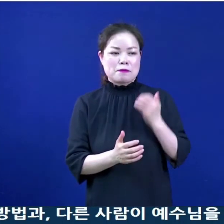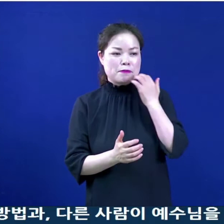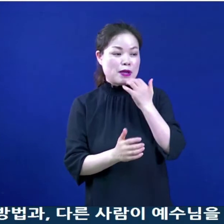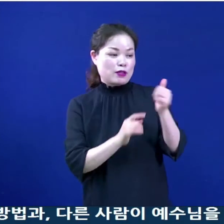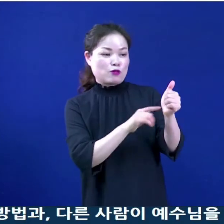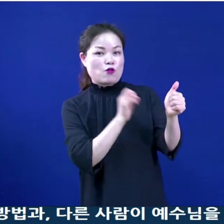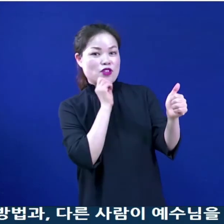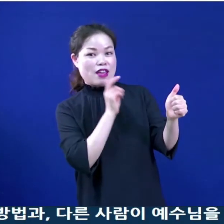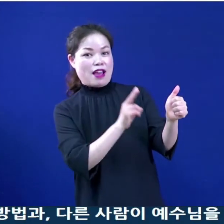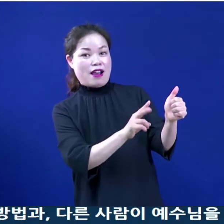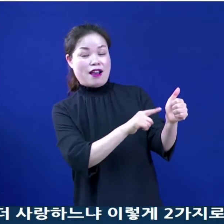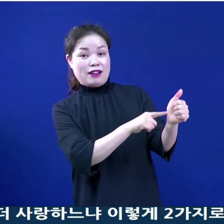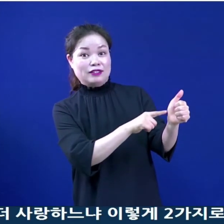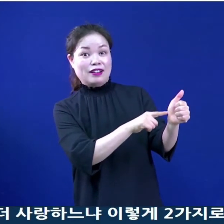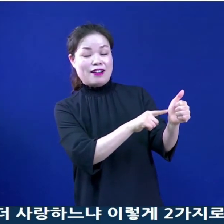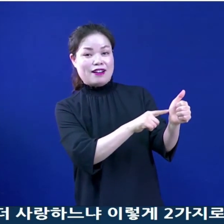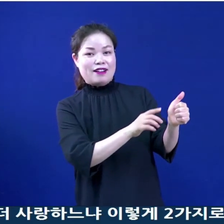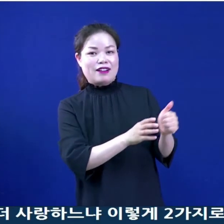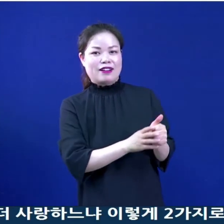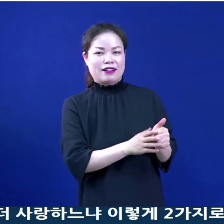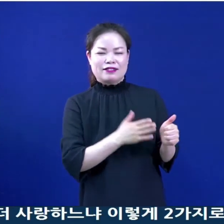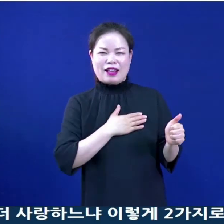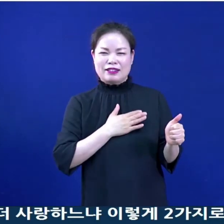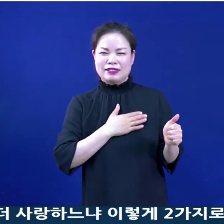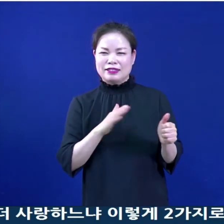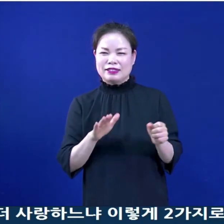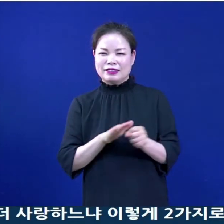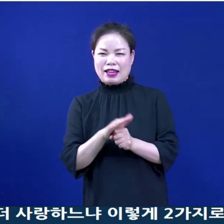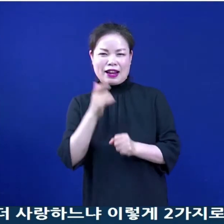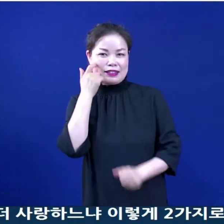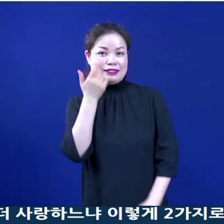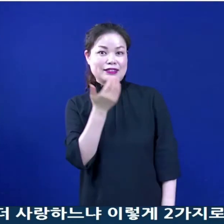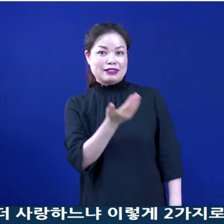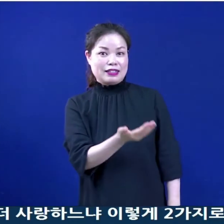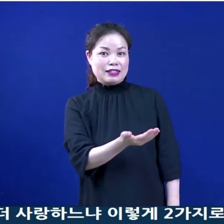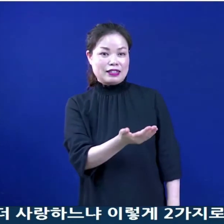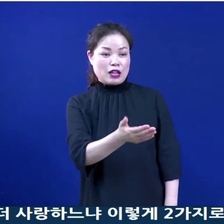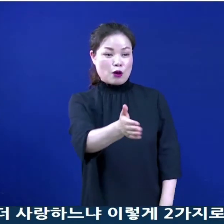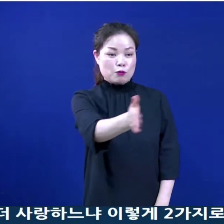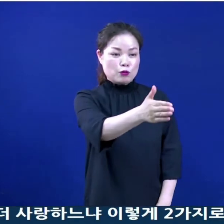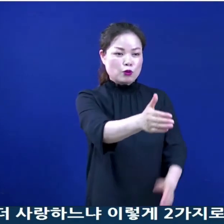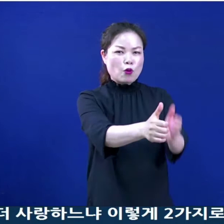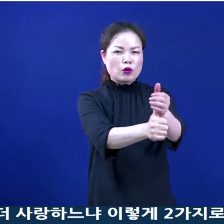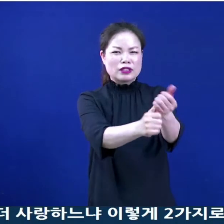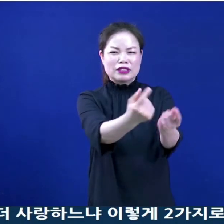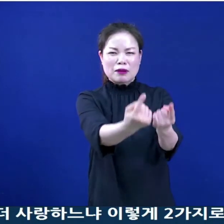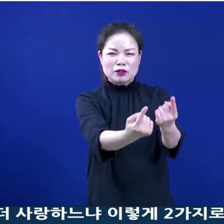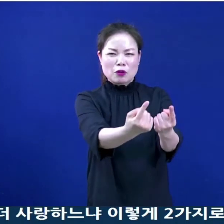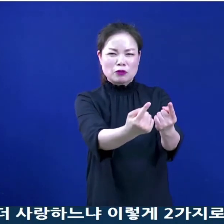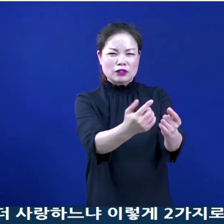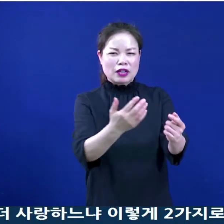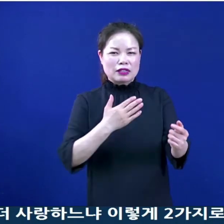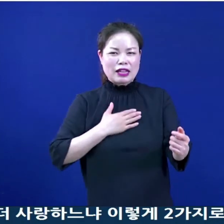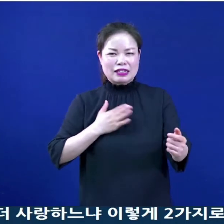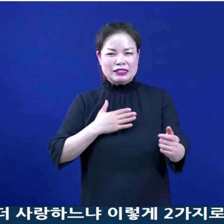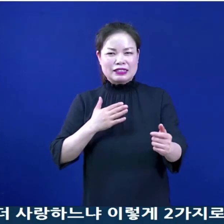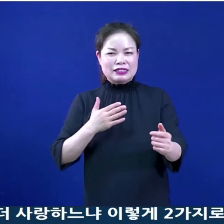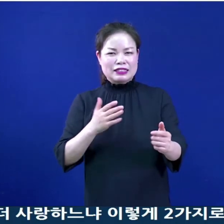베드로야, 네가 나를 더 사랑하느냐, 물고기 잡는 것보다 나를 더 사랑하느냐, 이렇게